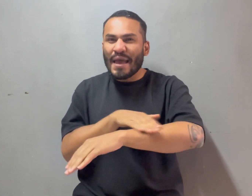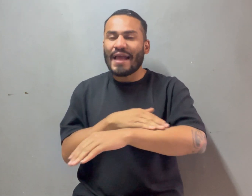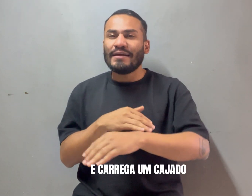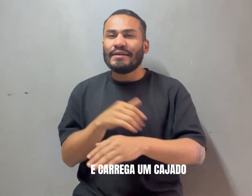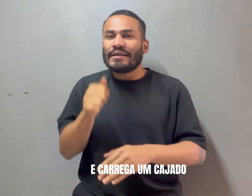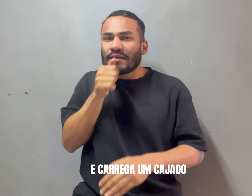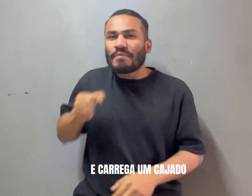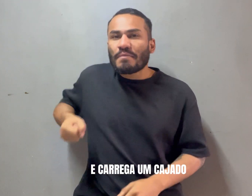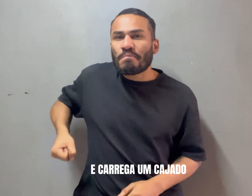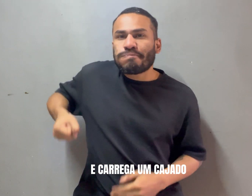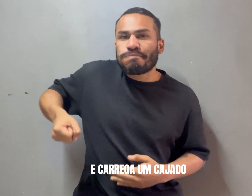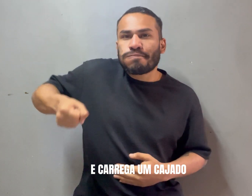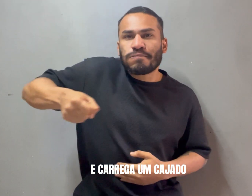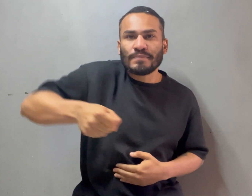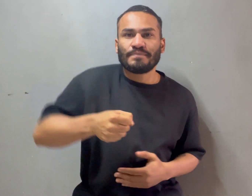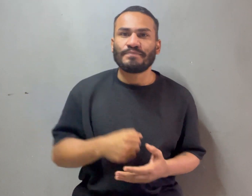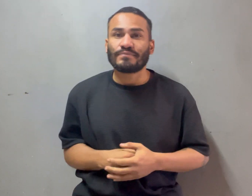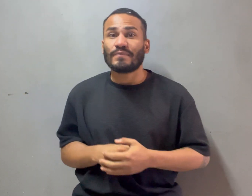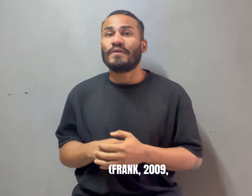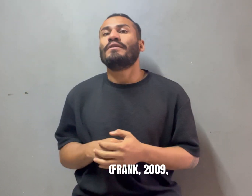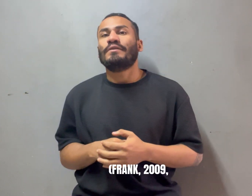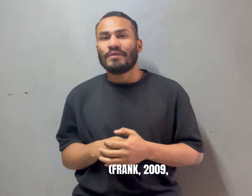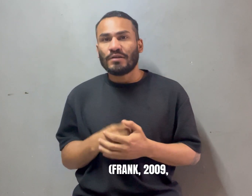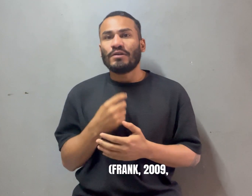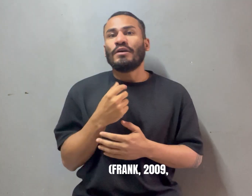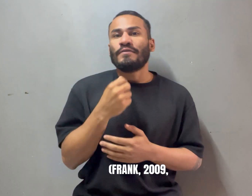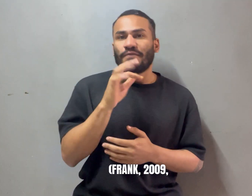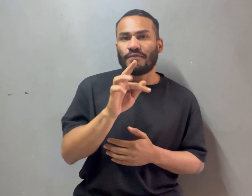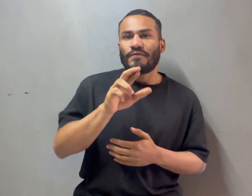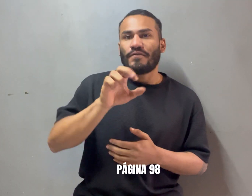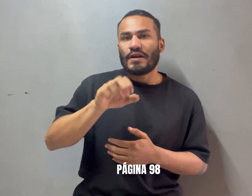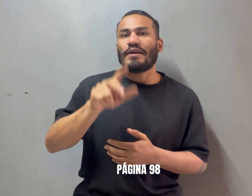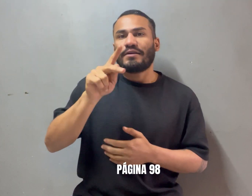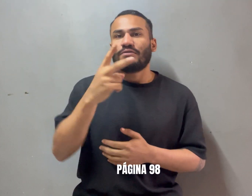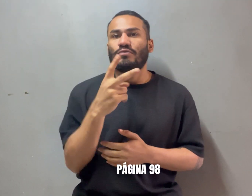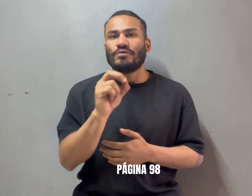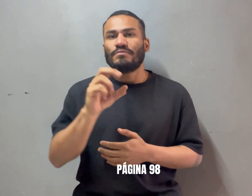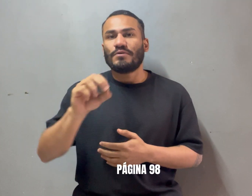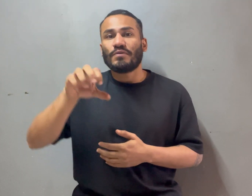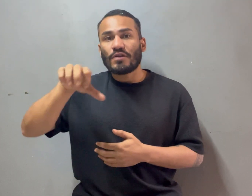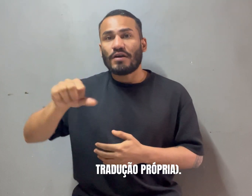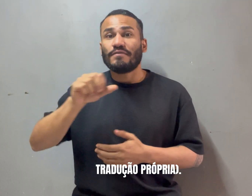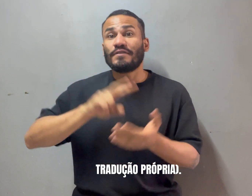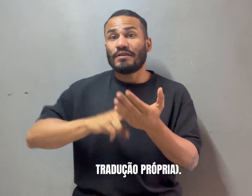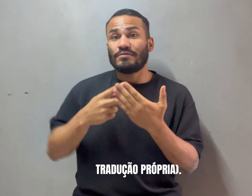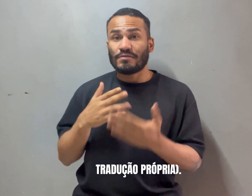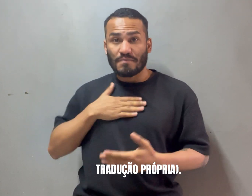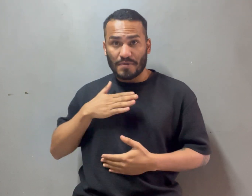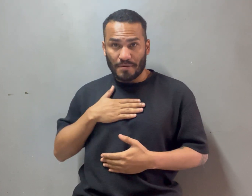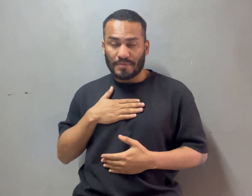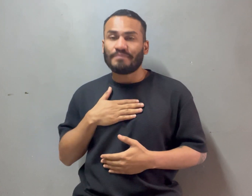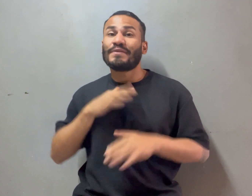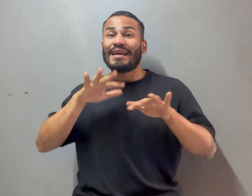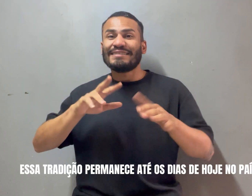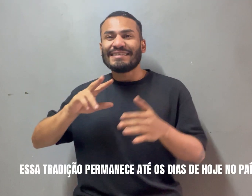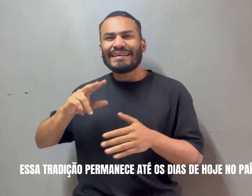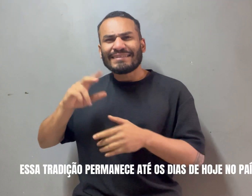e carrega um cajado. Frank, 2009, página 98, tradução própria. Essa